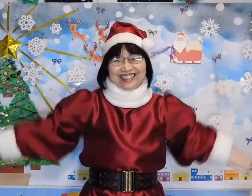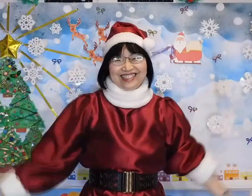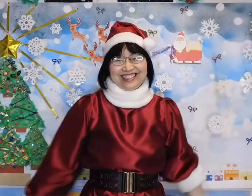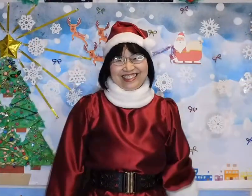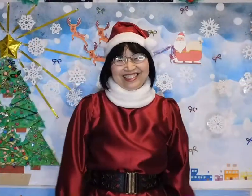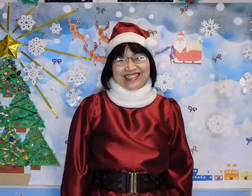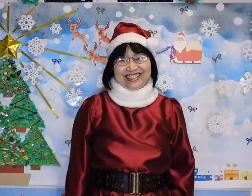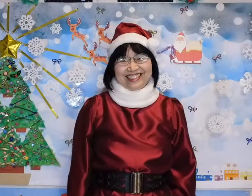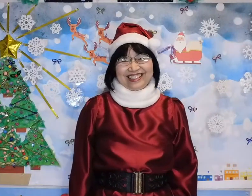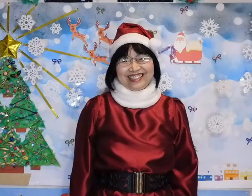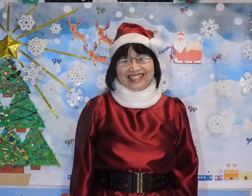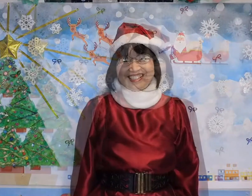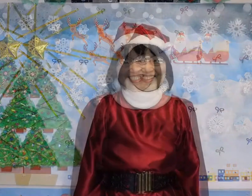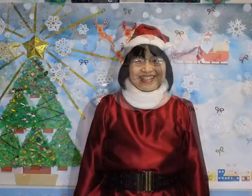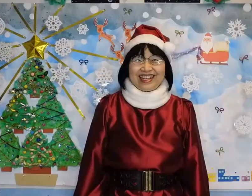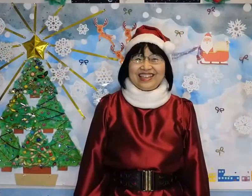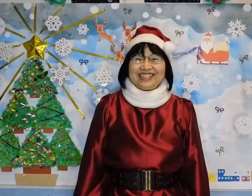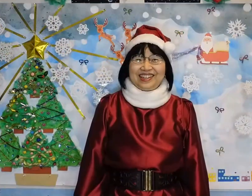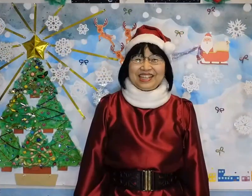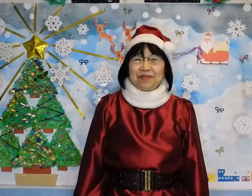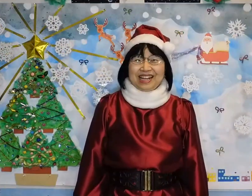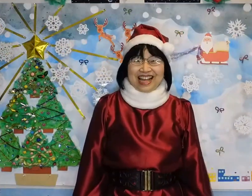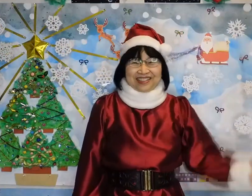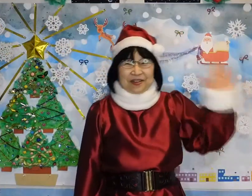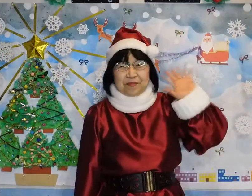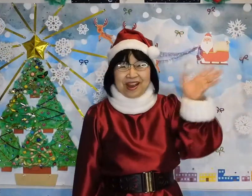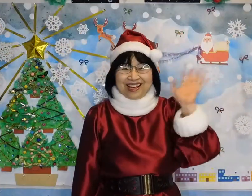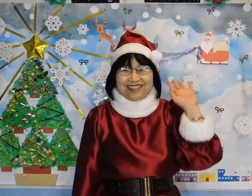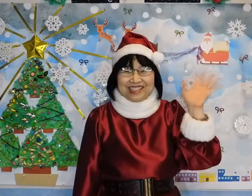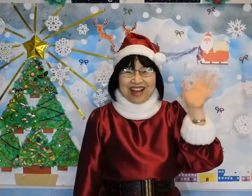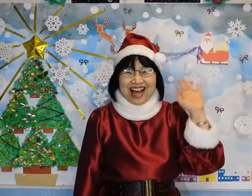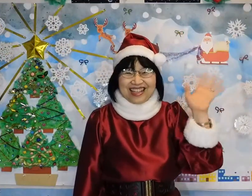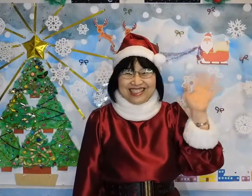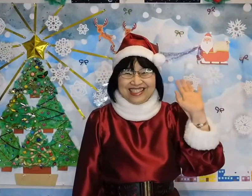それじゃあ皆さん、メリークリスマス。